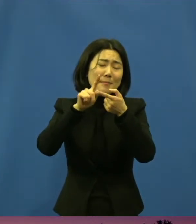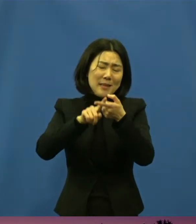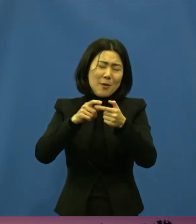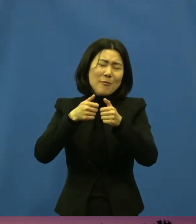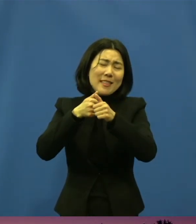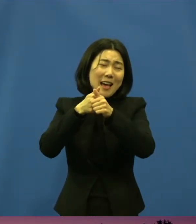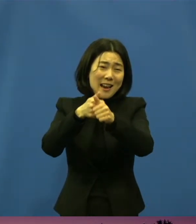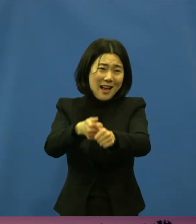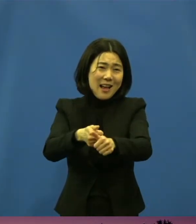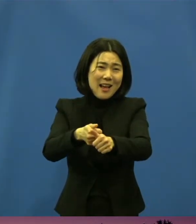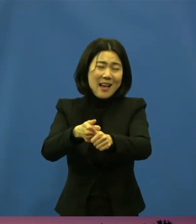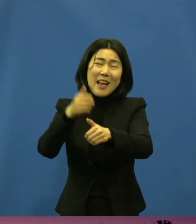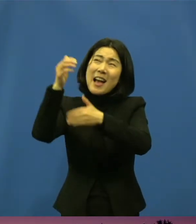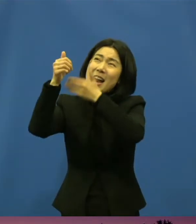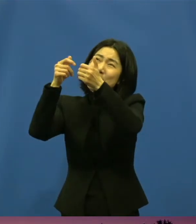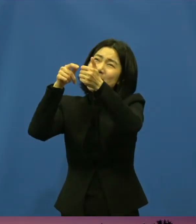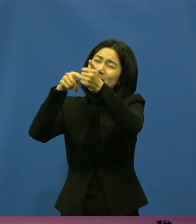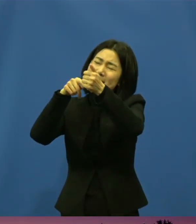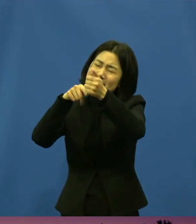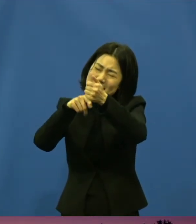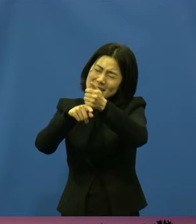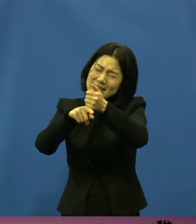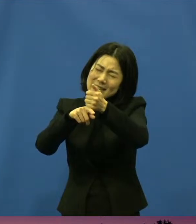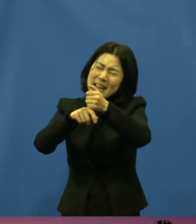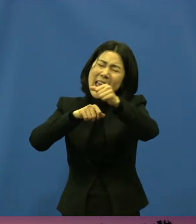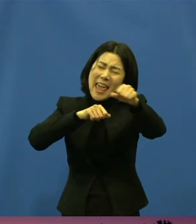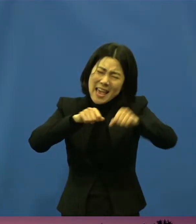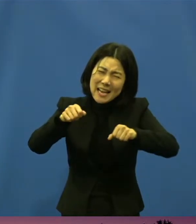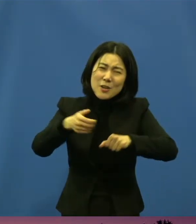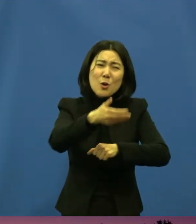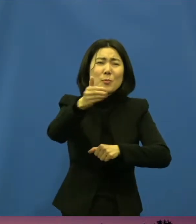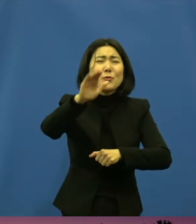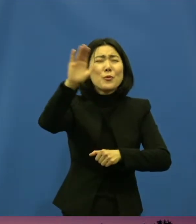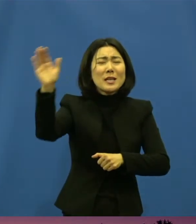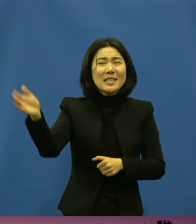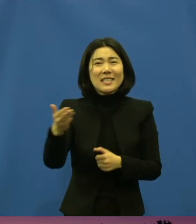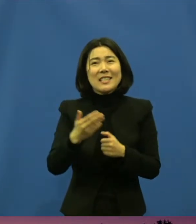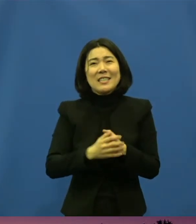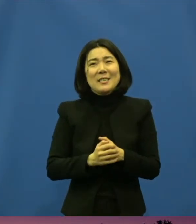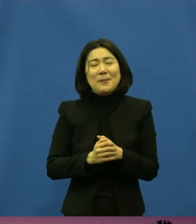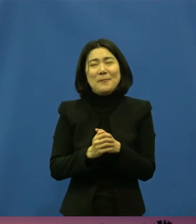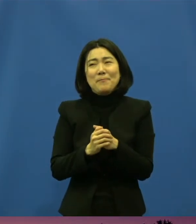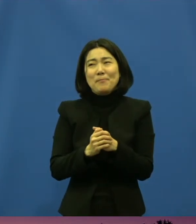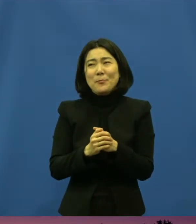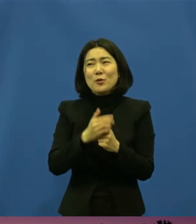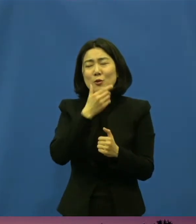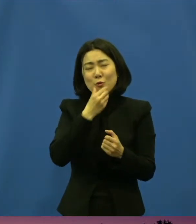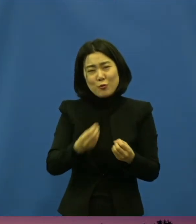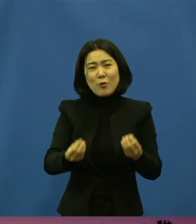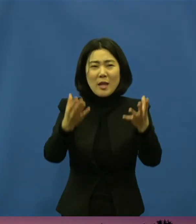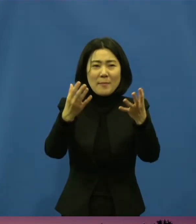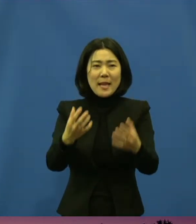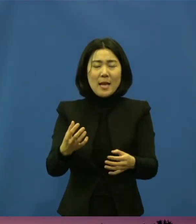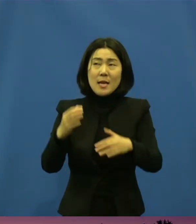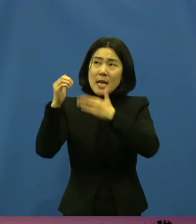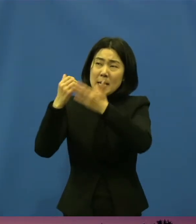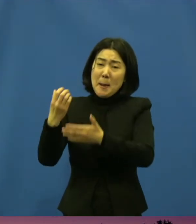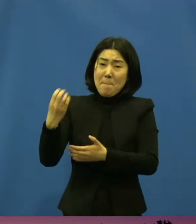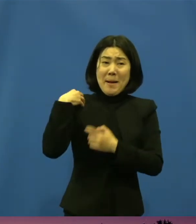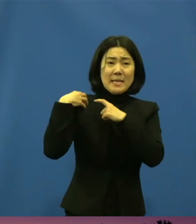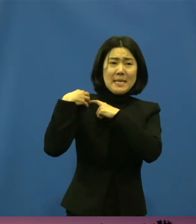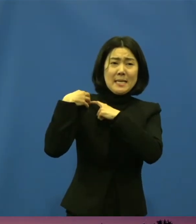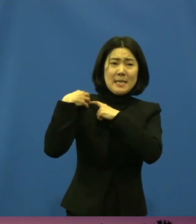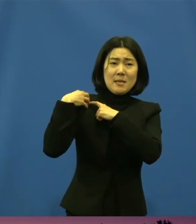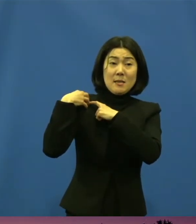행하는 여러분들 되시기를 축원합니다. 사명자로 살아갈 수 있게 되기를 축원합니다.